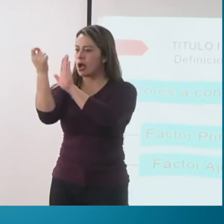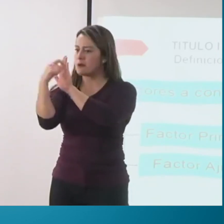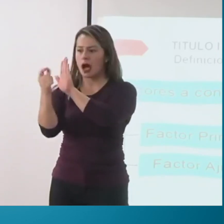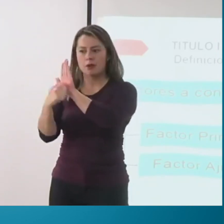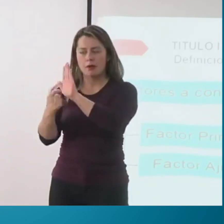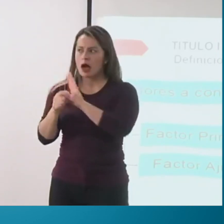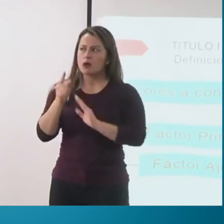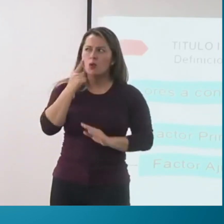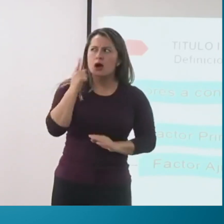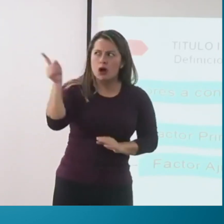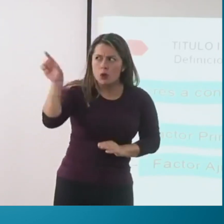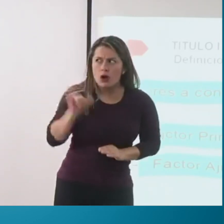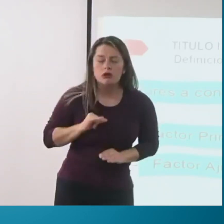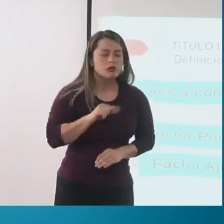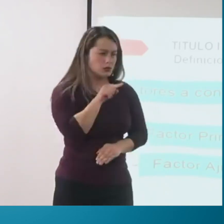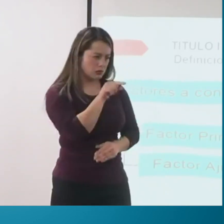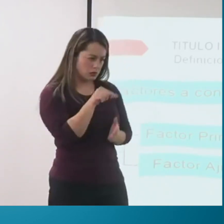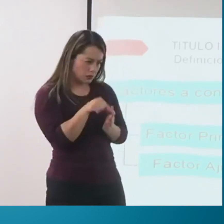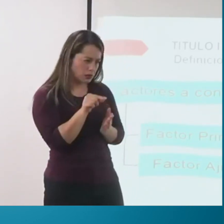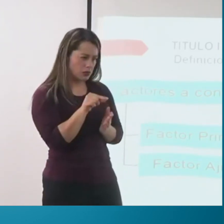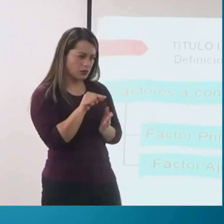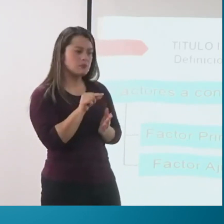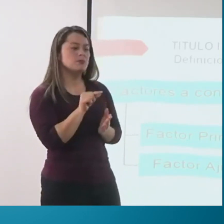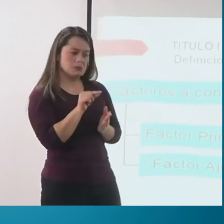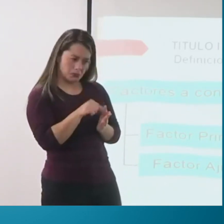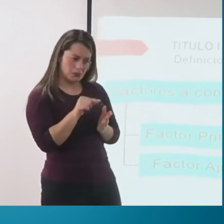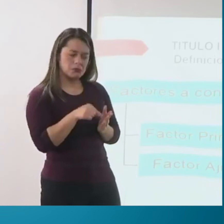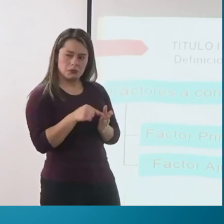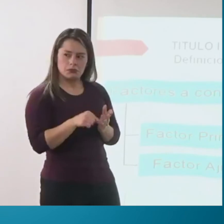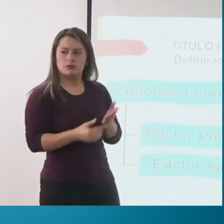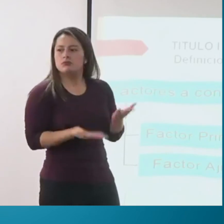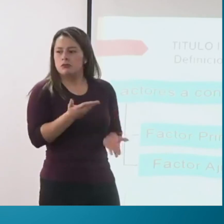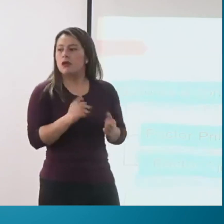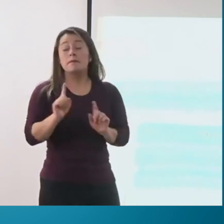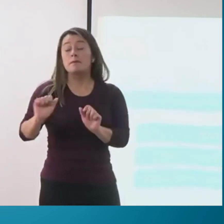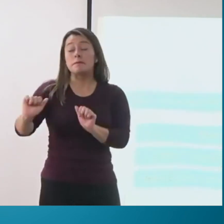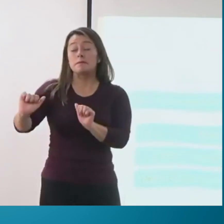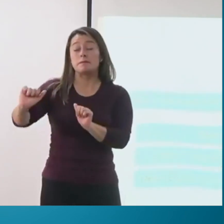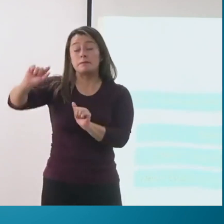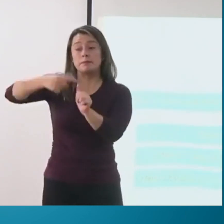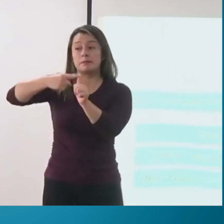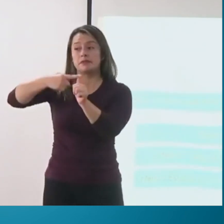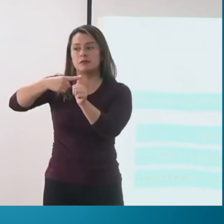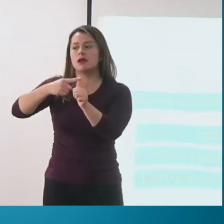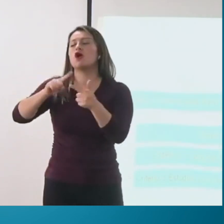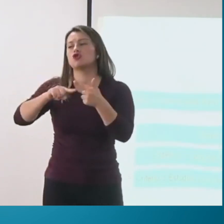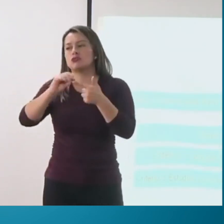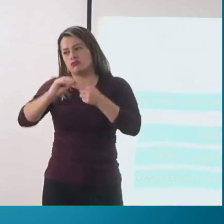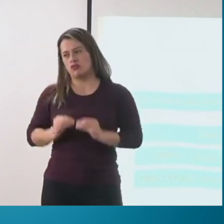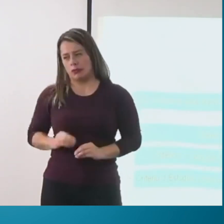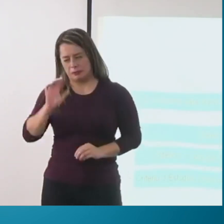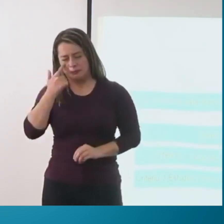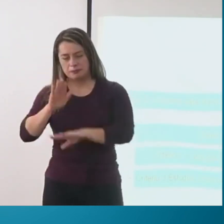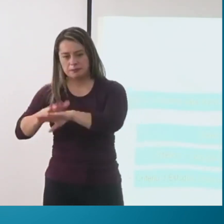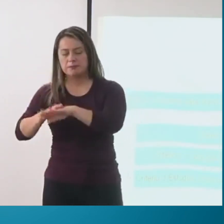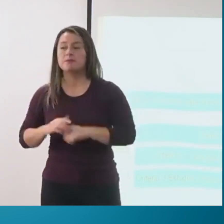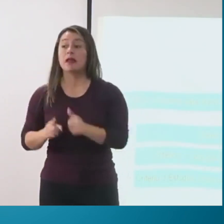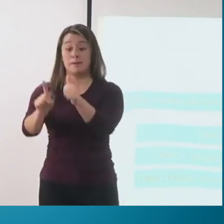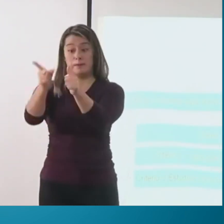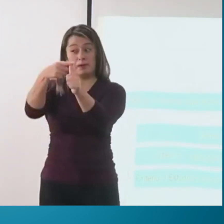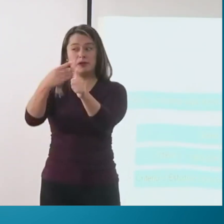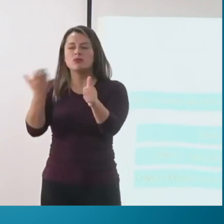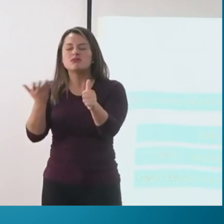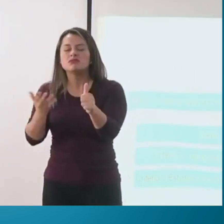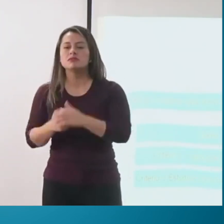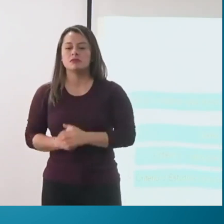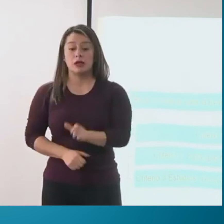objetivos que requiero. Un factor principal y unos modificadores. ¿Qué quiere decir eso? Que yo requiero saber primero